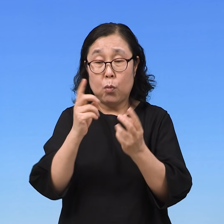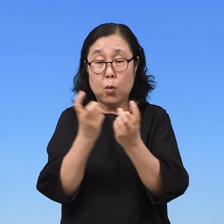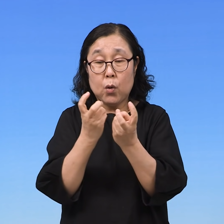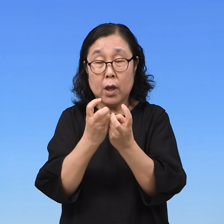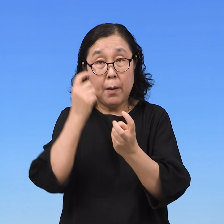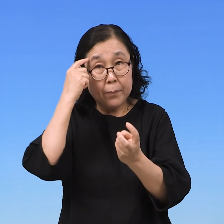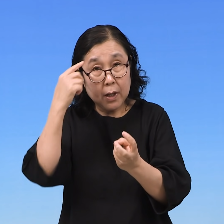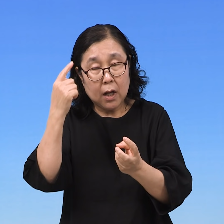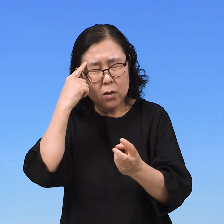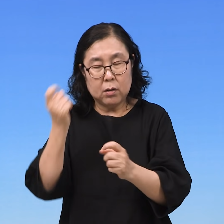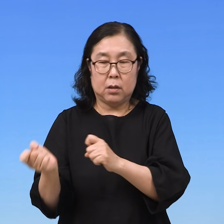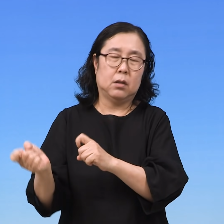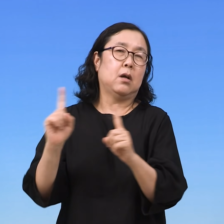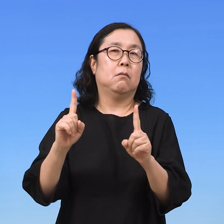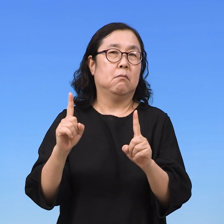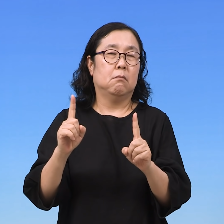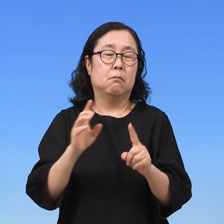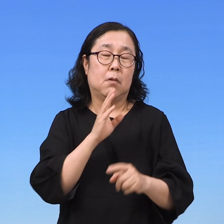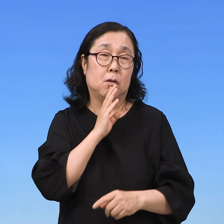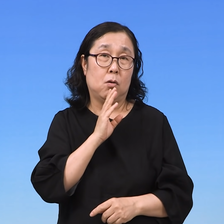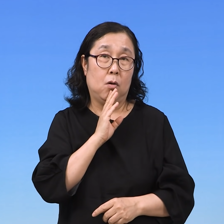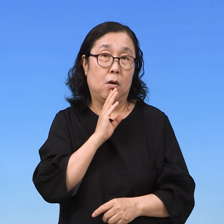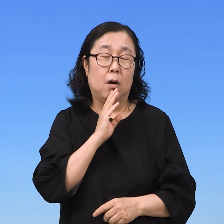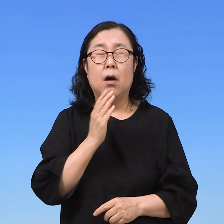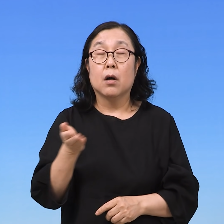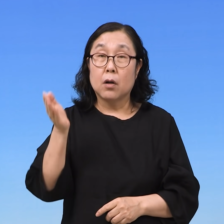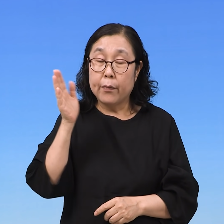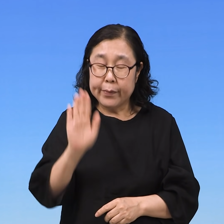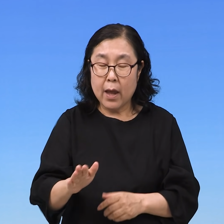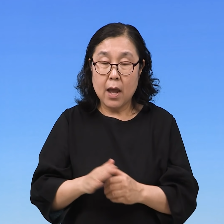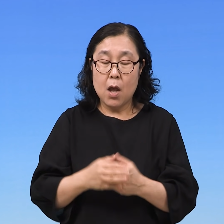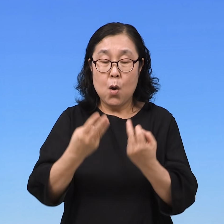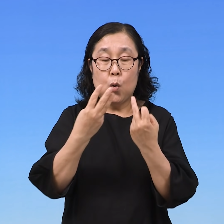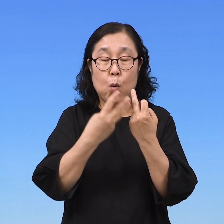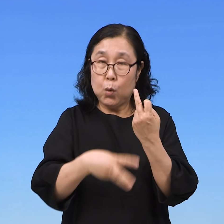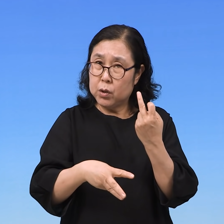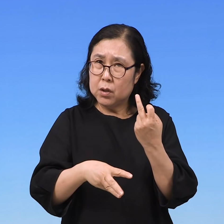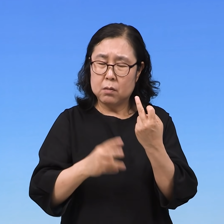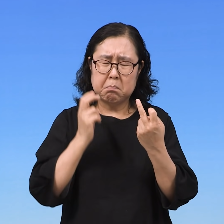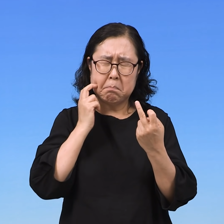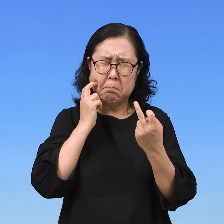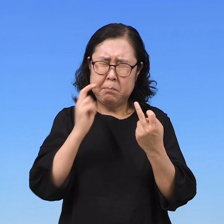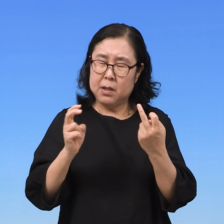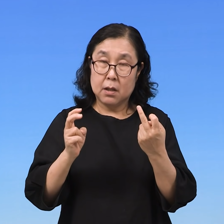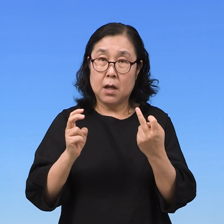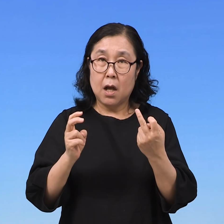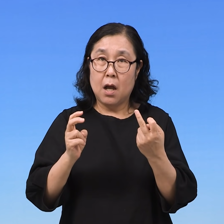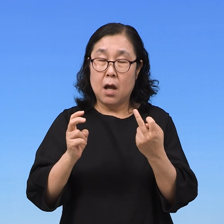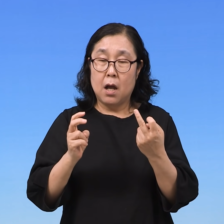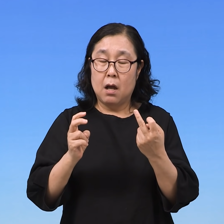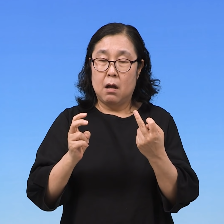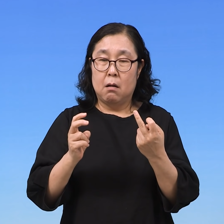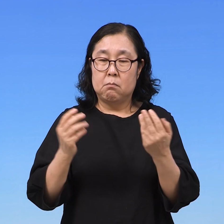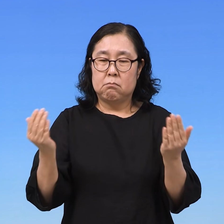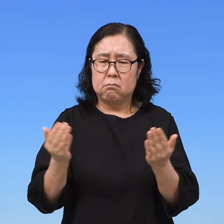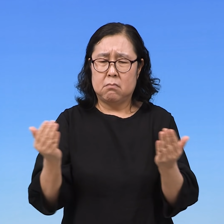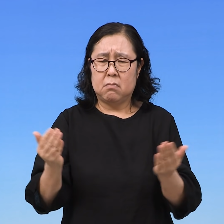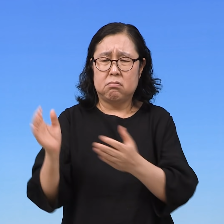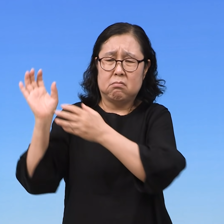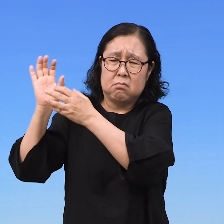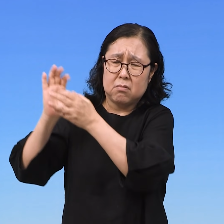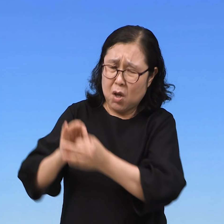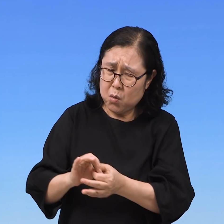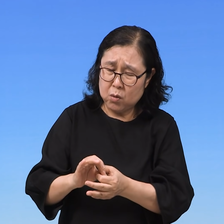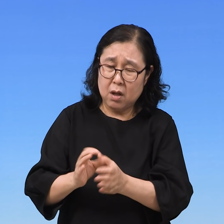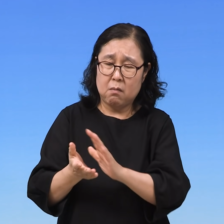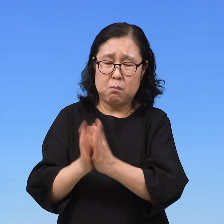되는 겁니까? 정신 차려야 되는 거 아닙니까? 그런데 그 롯의 비극은요, 정신을 차리지 않습니다. 달라진 게